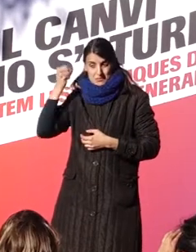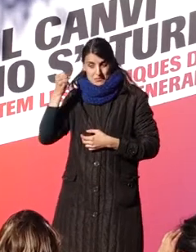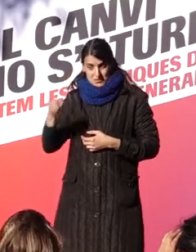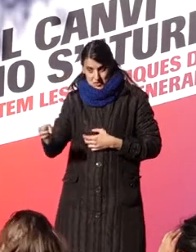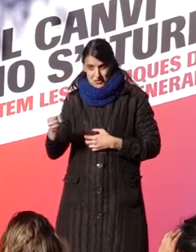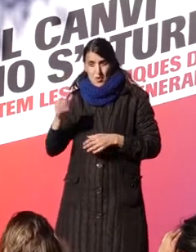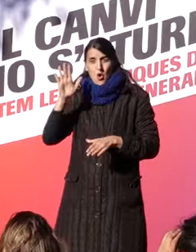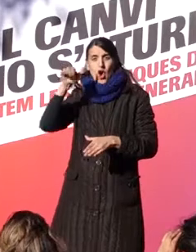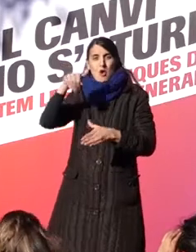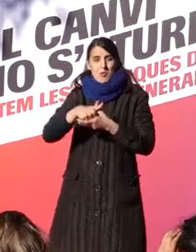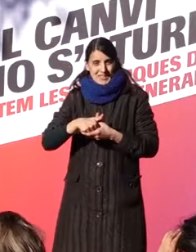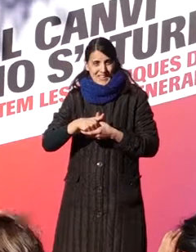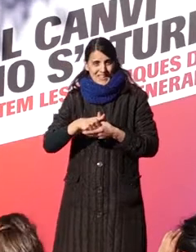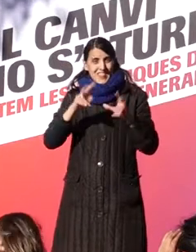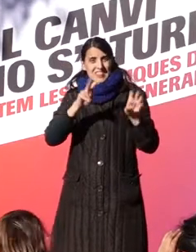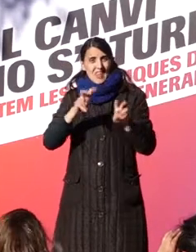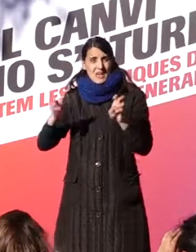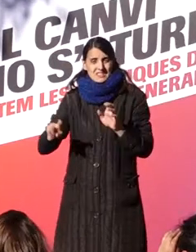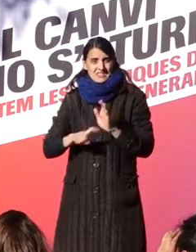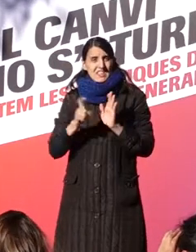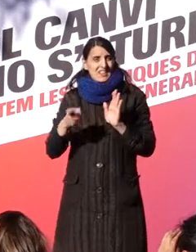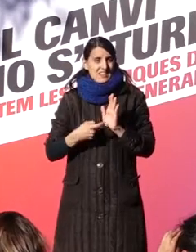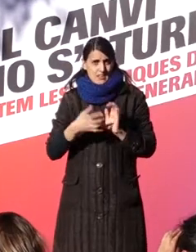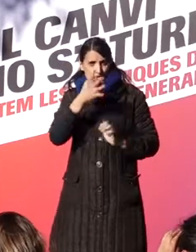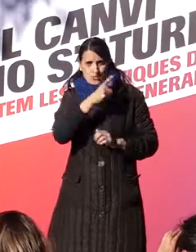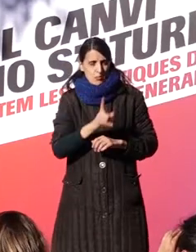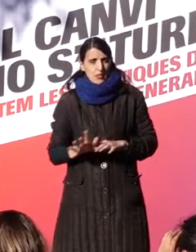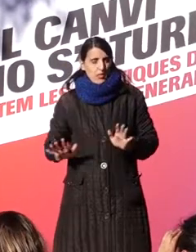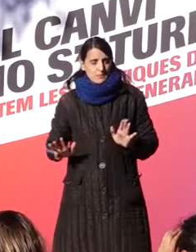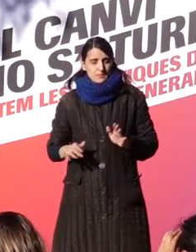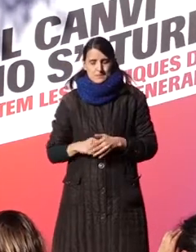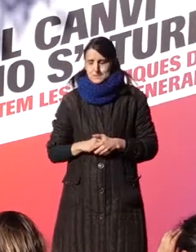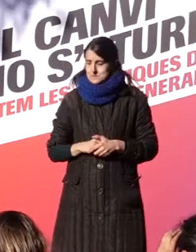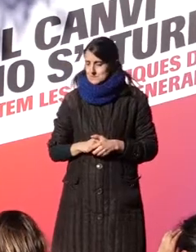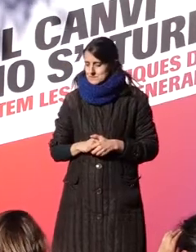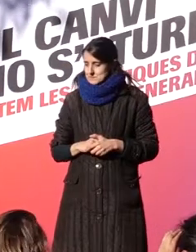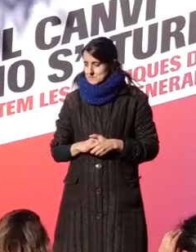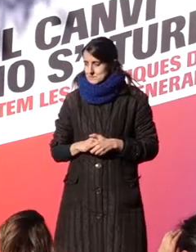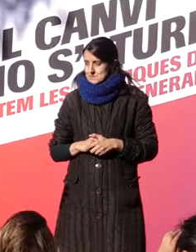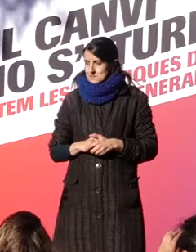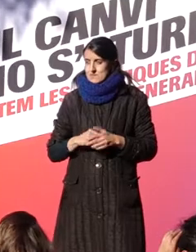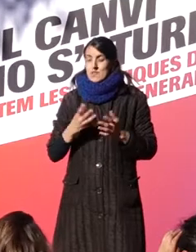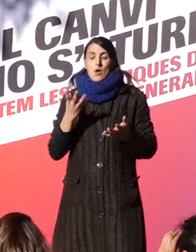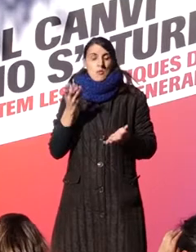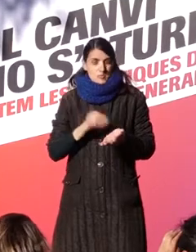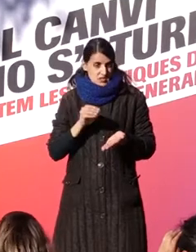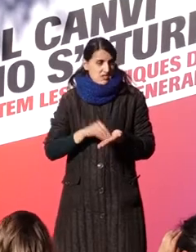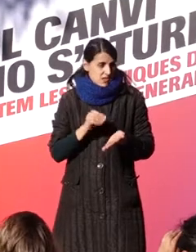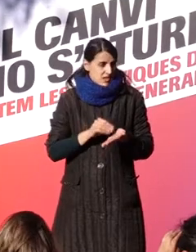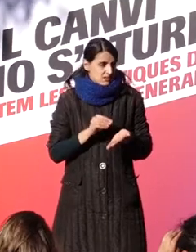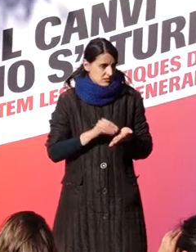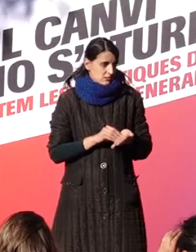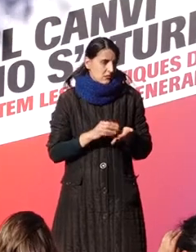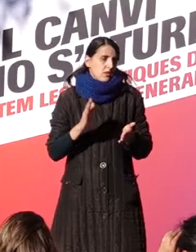puede votar cosas ilegales solo os quiero decir con esto que en realidad en muchas ocasiones no en todos los casos porque hay otros casos